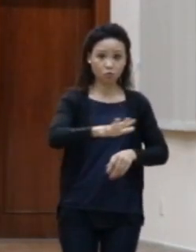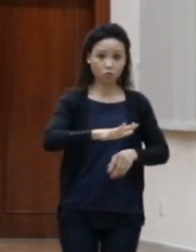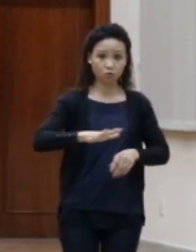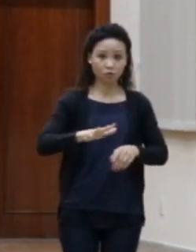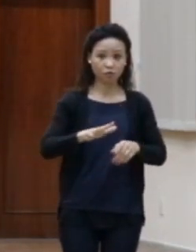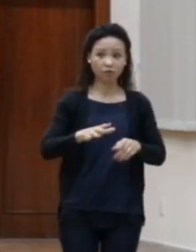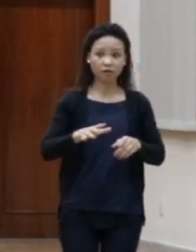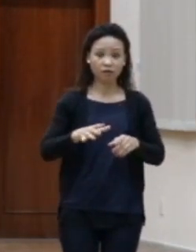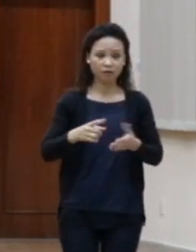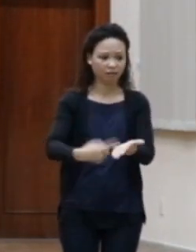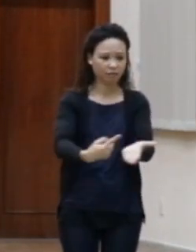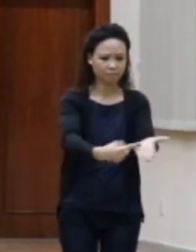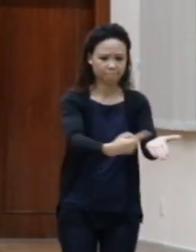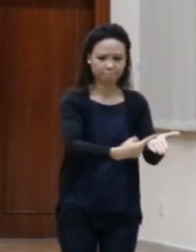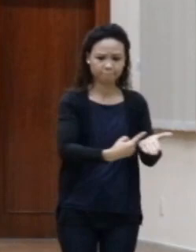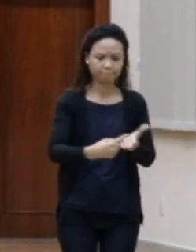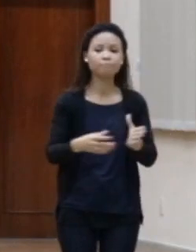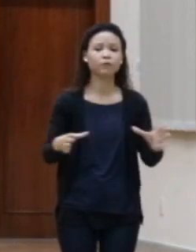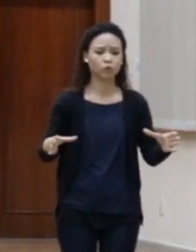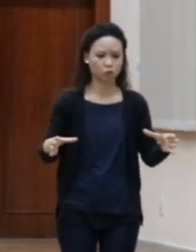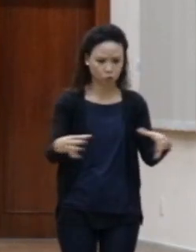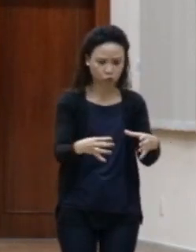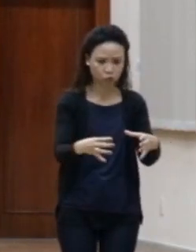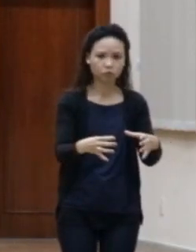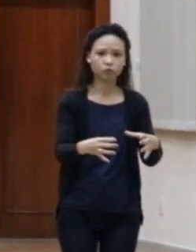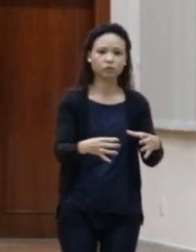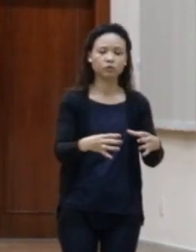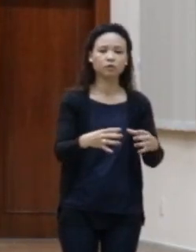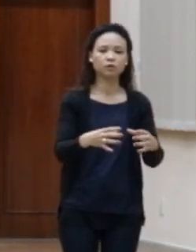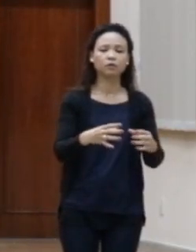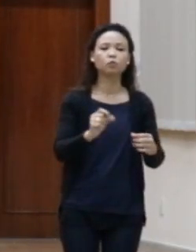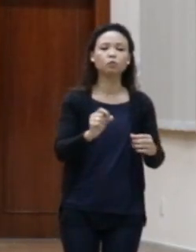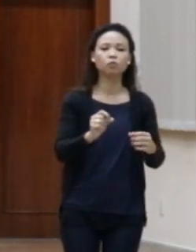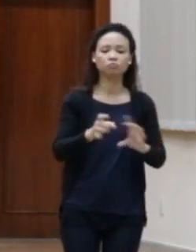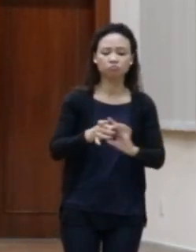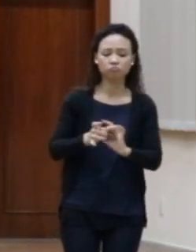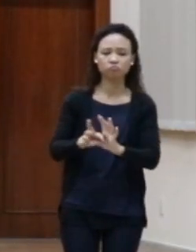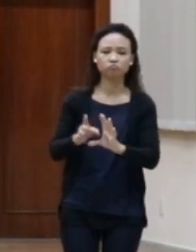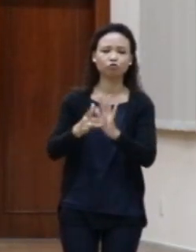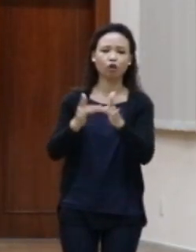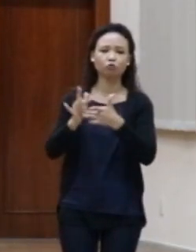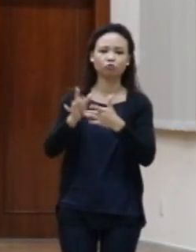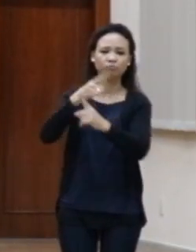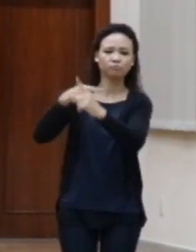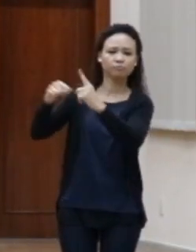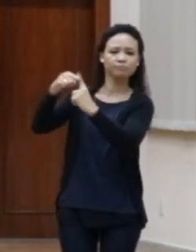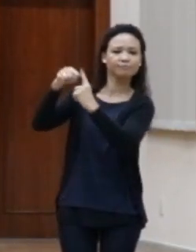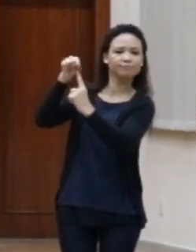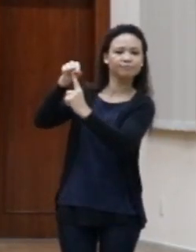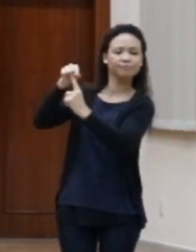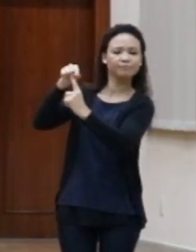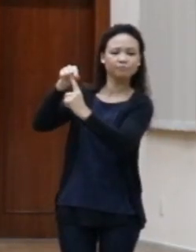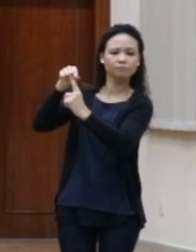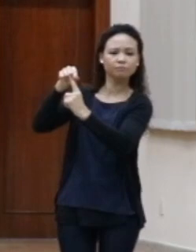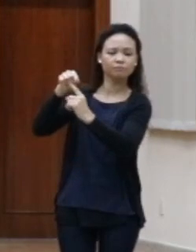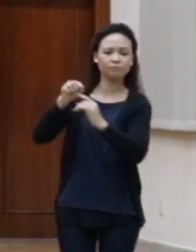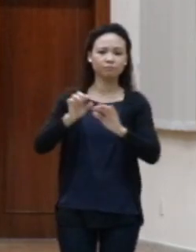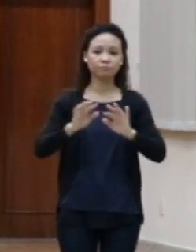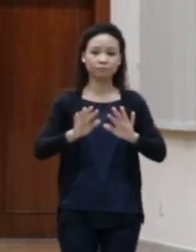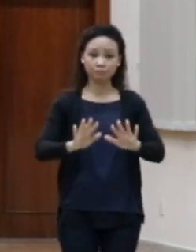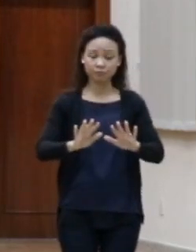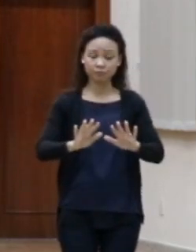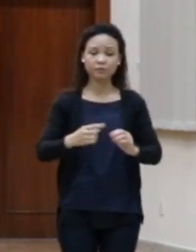na cruz, e que pregou Jesus na cruz. Essa foi a causa, mas algumas vezes nós temos algumas